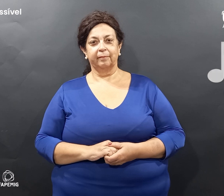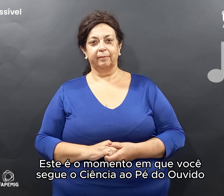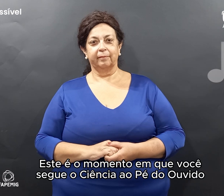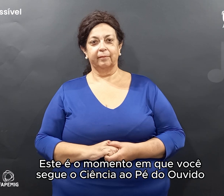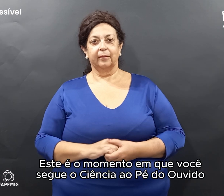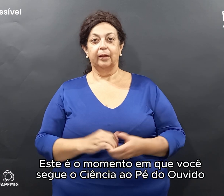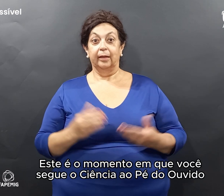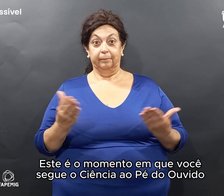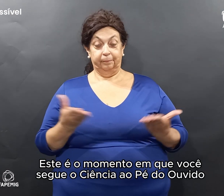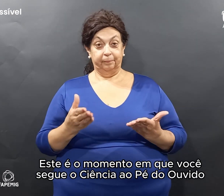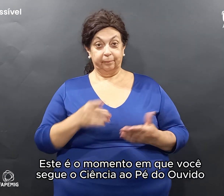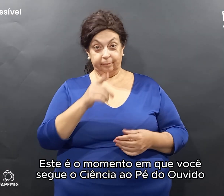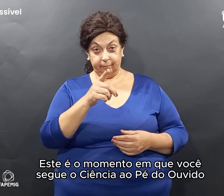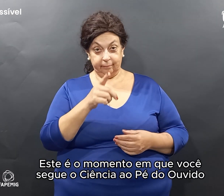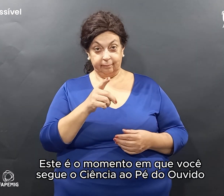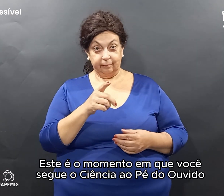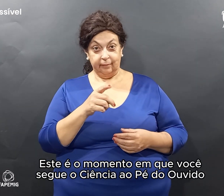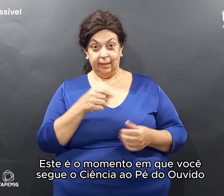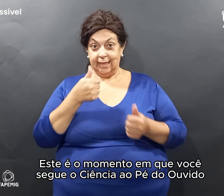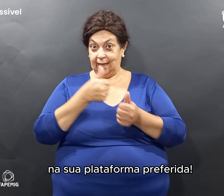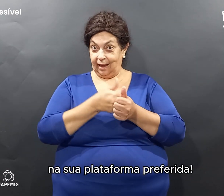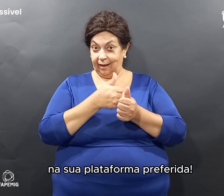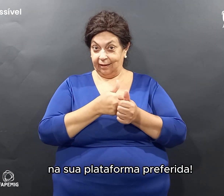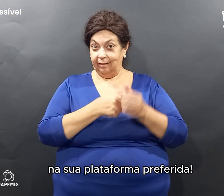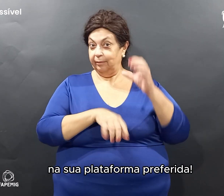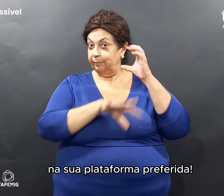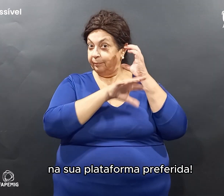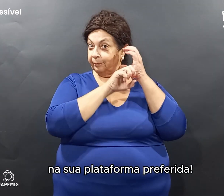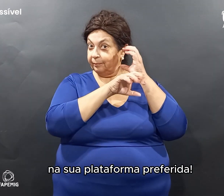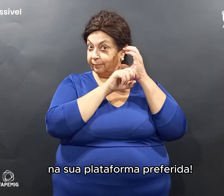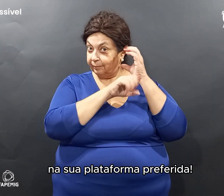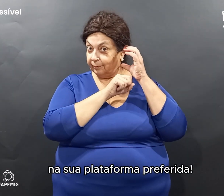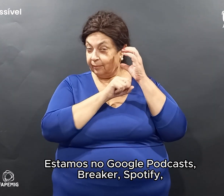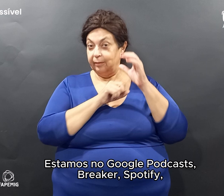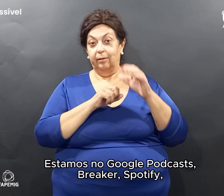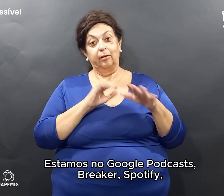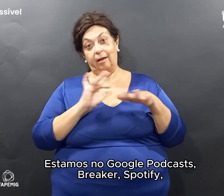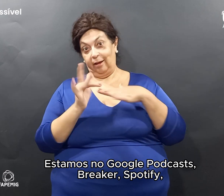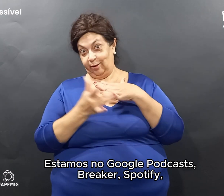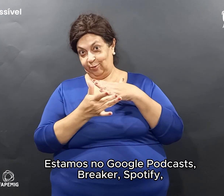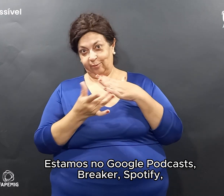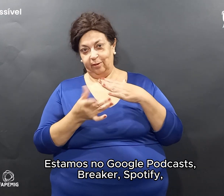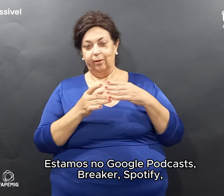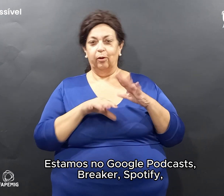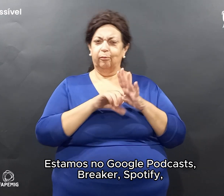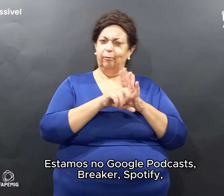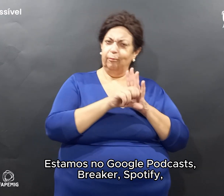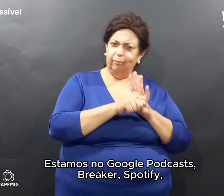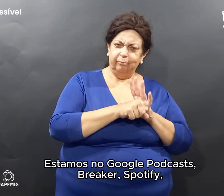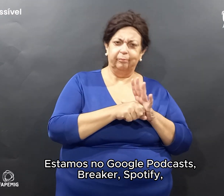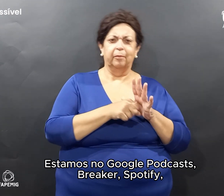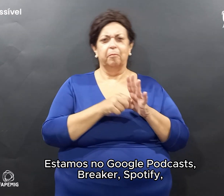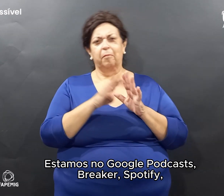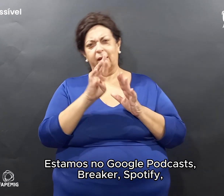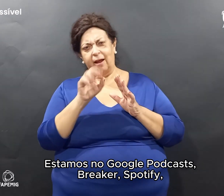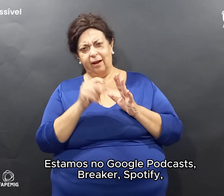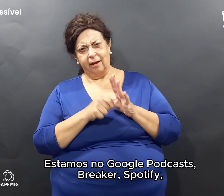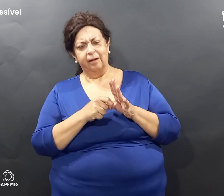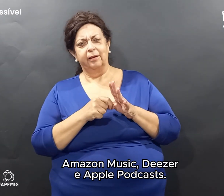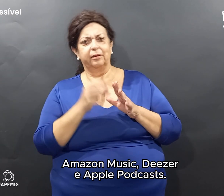Esse é o momento em que você segue o Ciência ao Pé do Ouvido na sua plataforma preferida. Estamos no Google Podcasts, Breaker, Spotify, Amazon